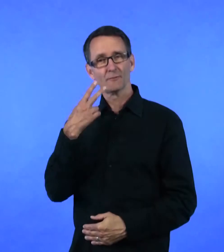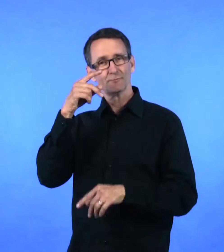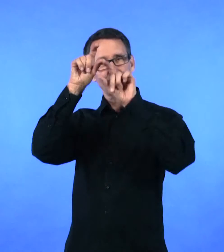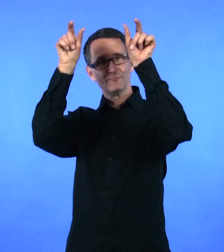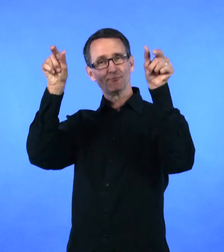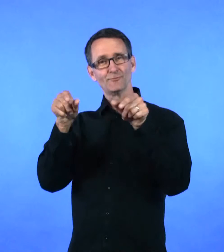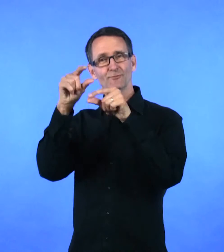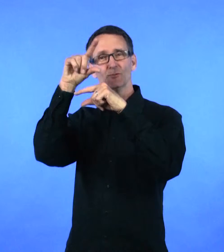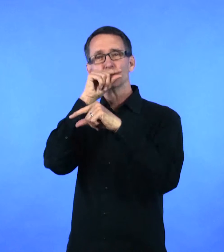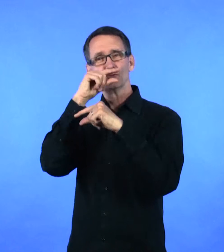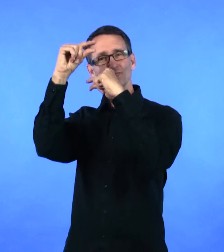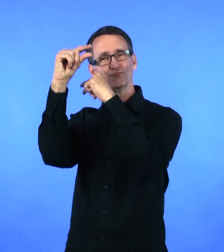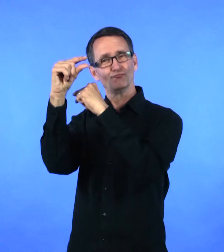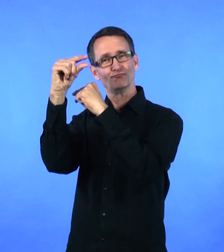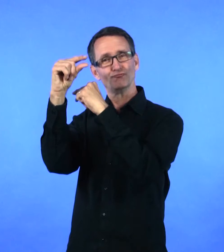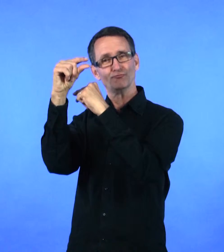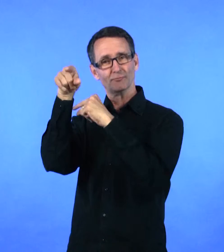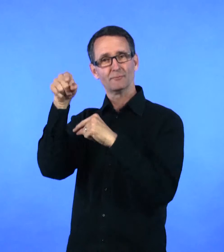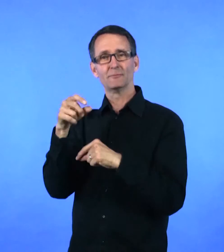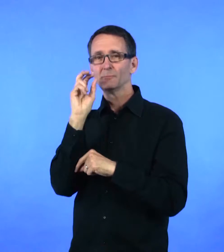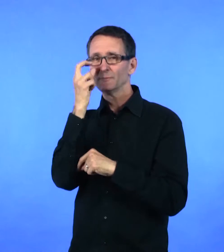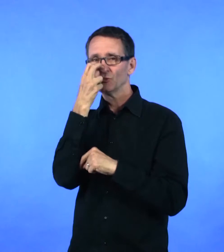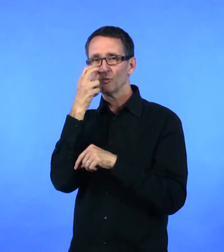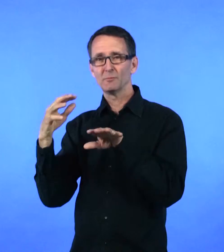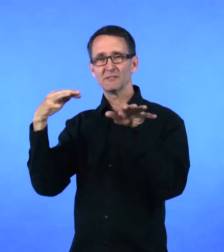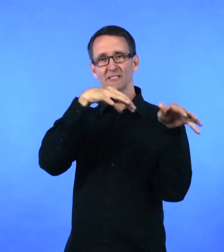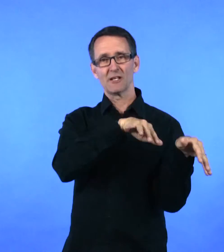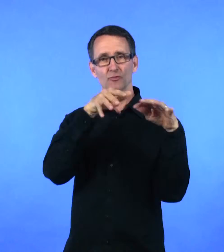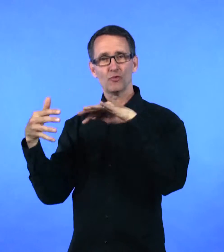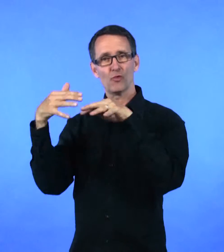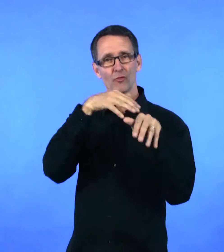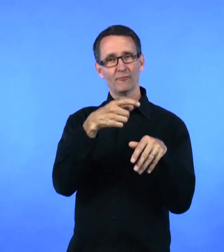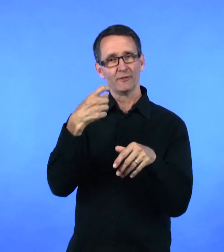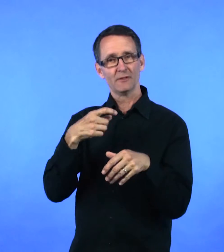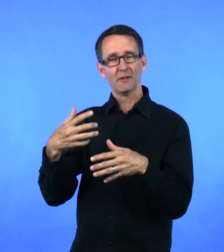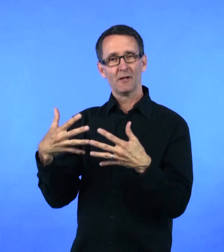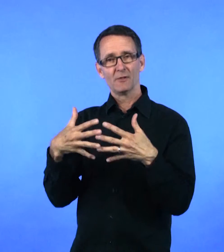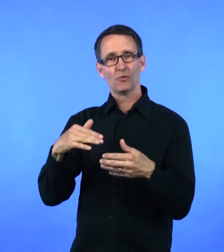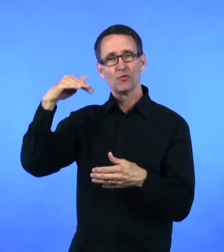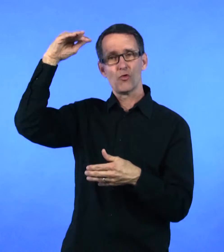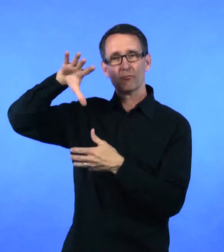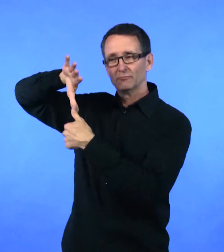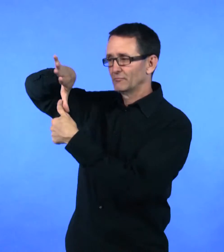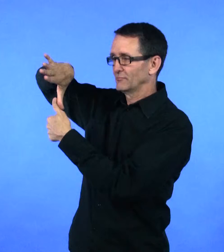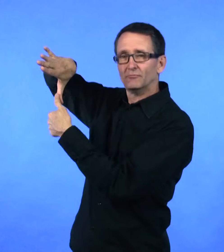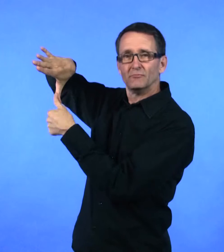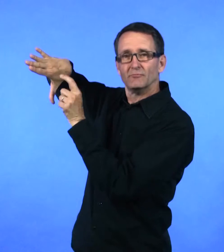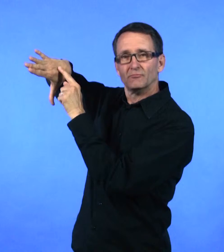les deux oiseaux présents ici dans le cadre rouge sont des pigeons migrateurs ils nous viennent d'Amérique du Nord